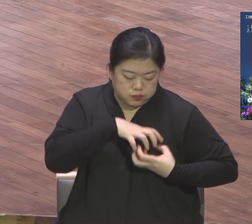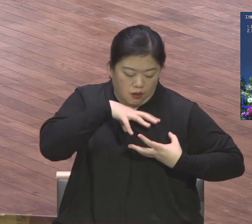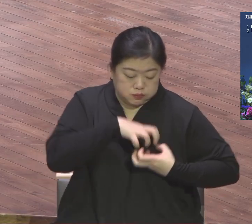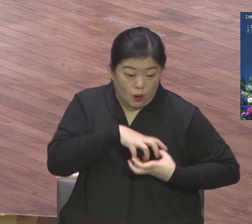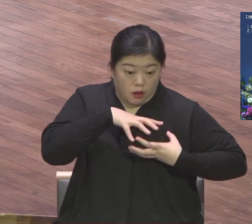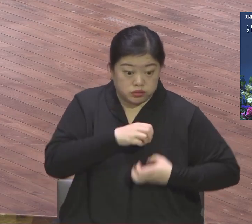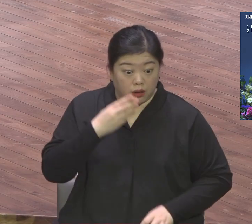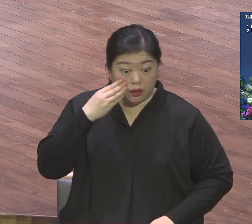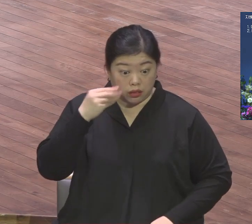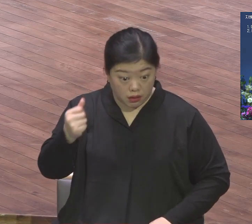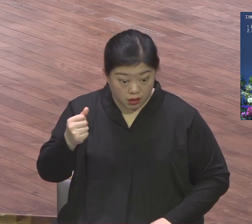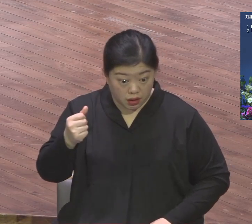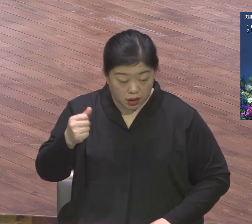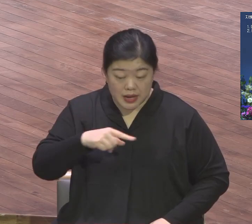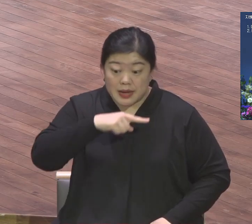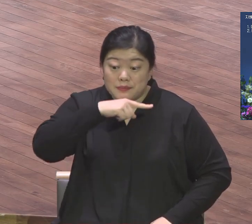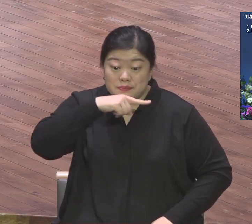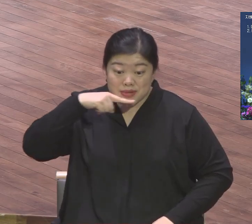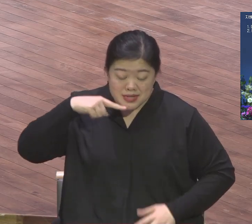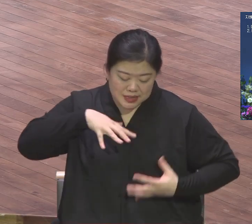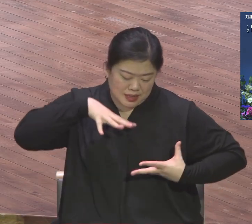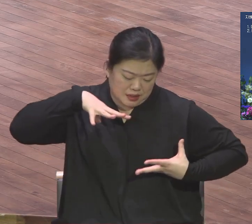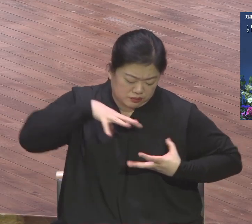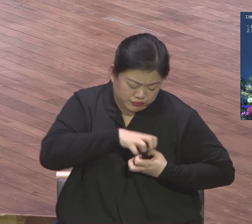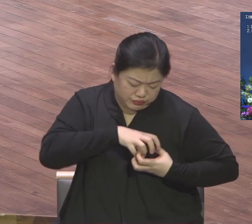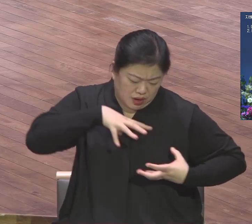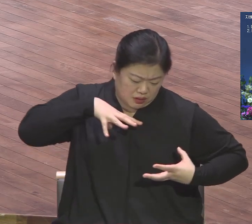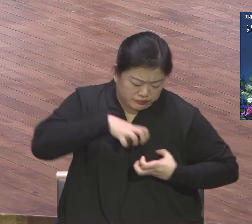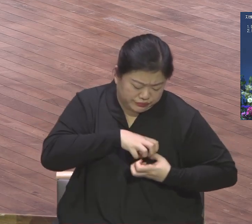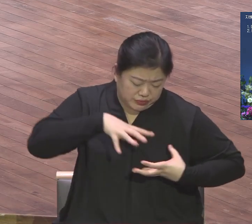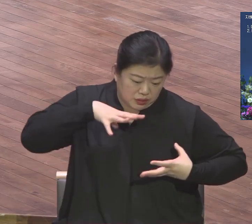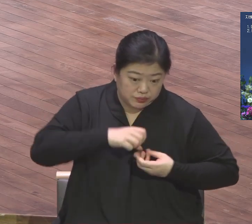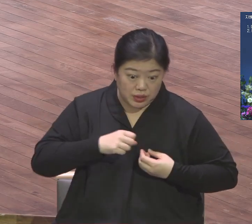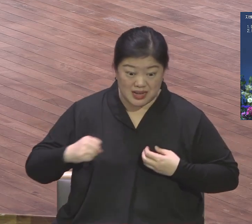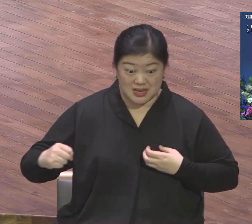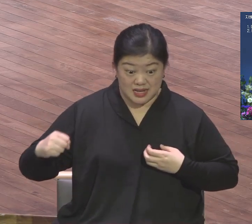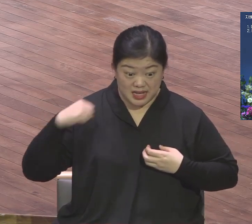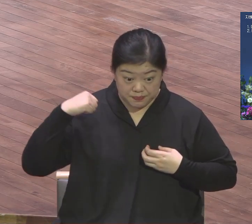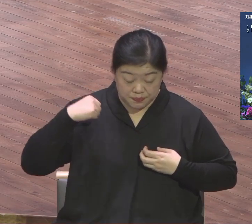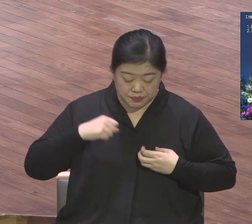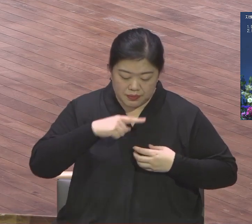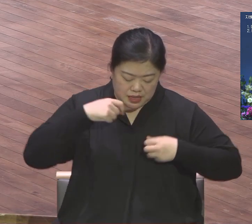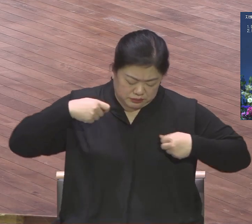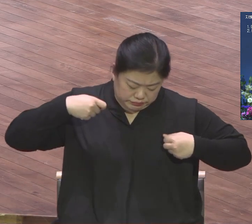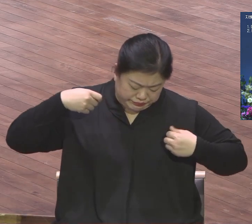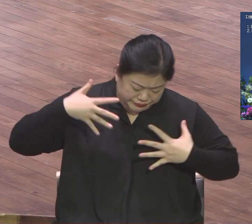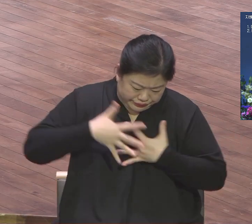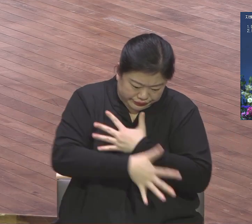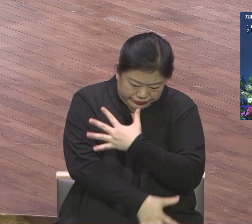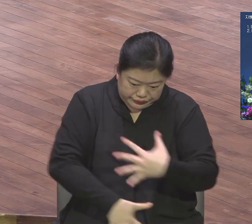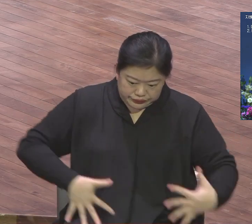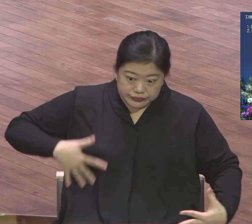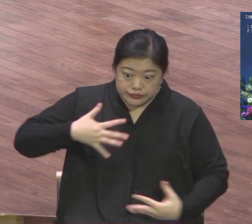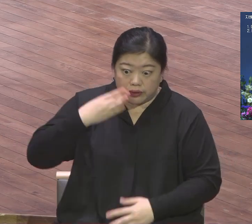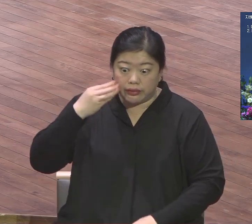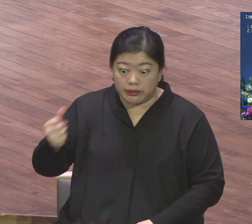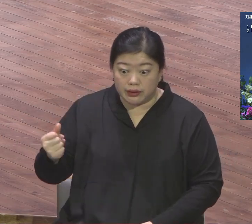약한지 응? 이 건강한지 병들었는지에 따라서 육체